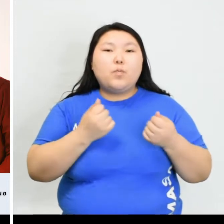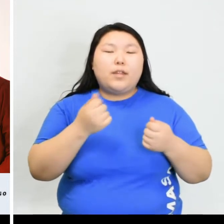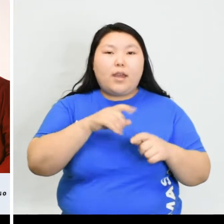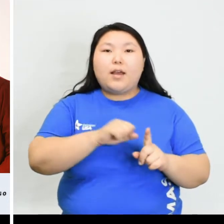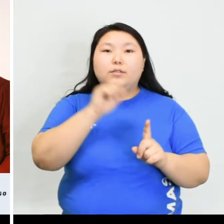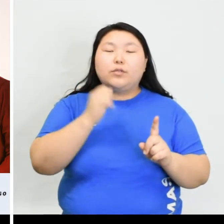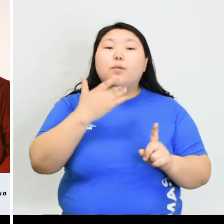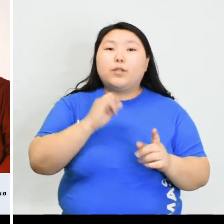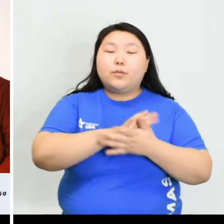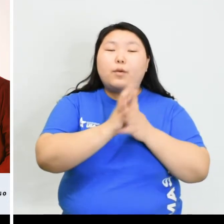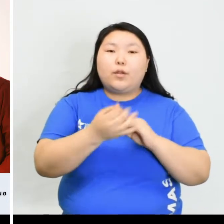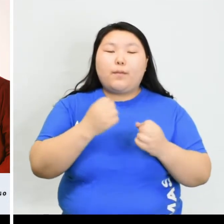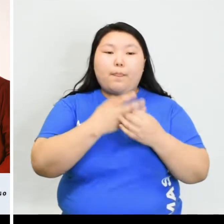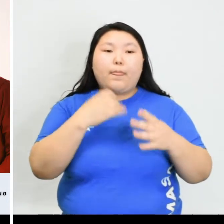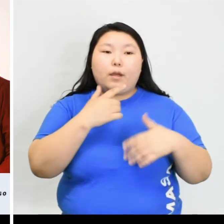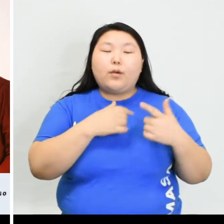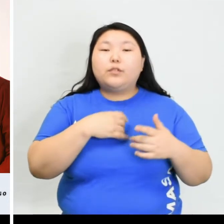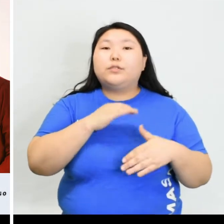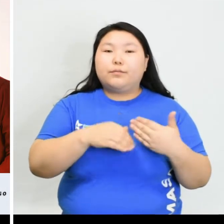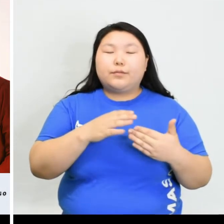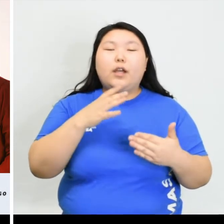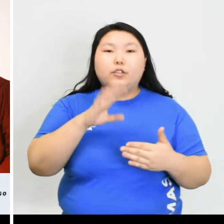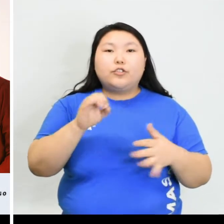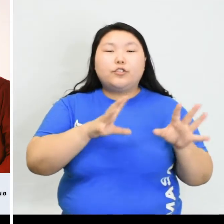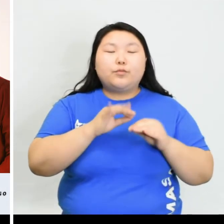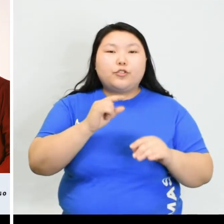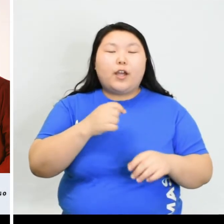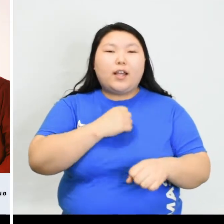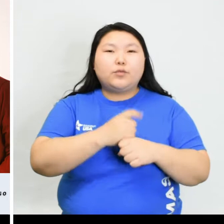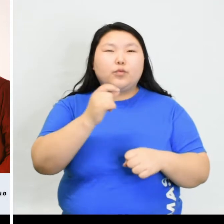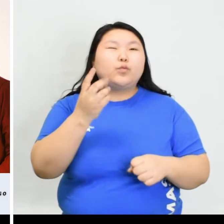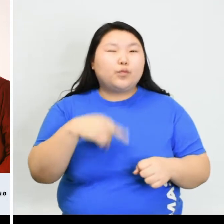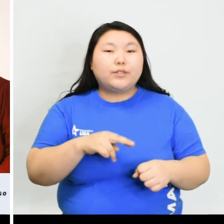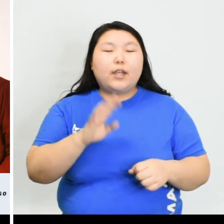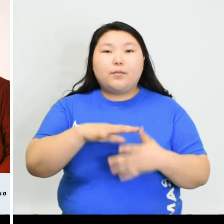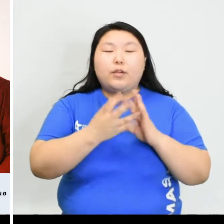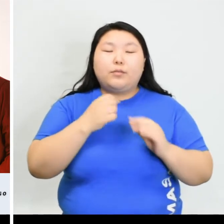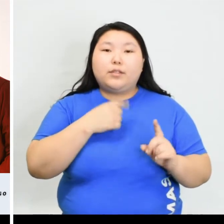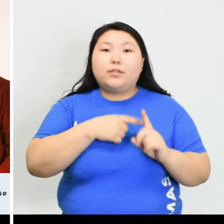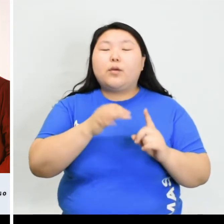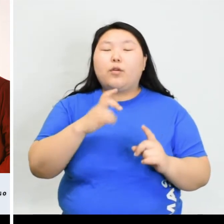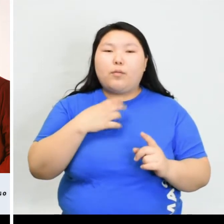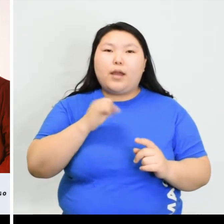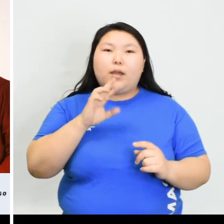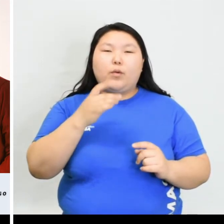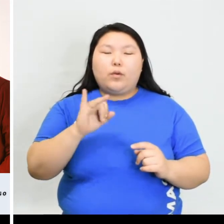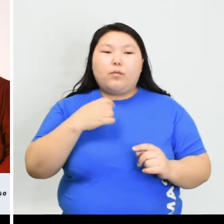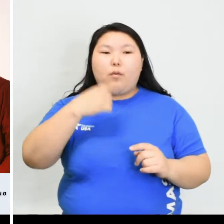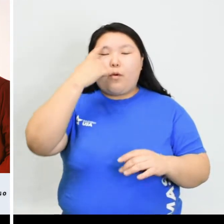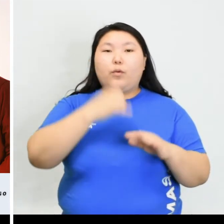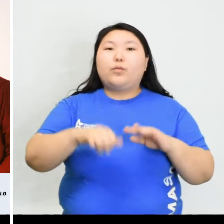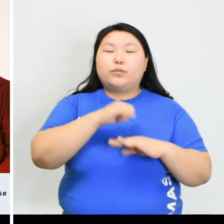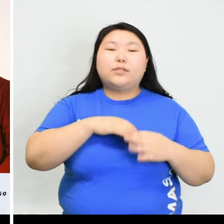менежментийн асуудалтай байсан болохоор олон даргууд солигдоод тэгээд ер нь жоохон ажил хөндөрсөн гэхүү да. Гэхдээ тэндээ би бол